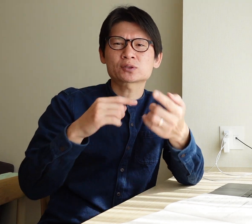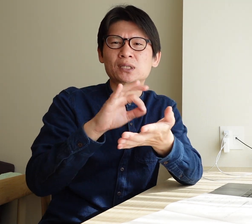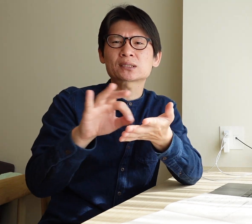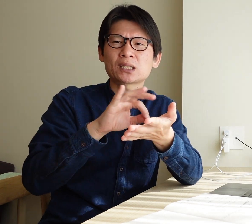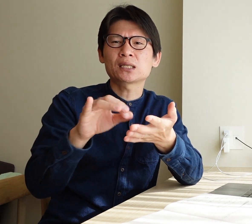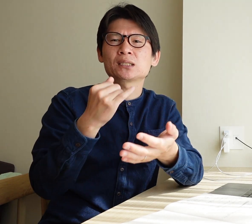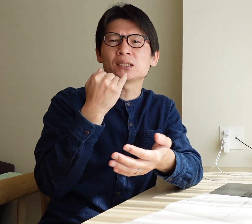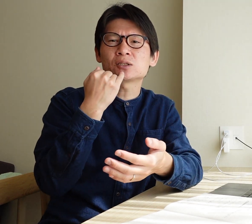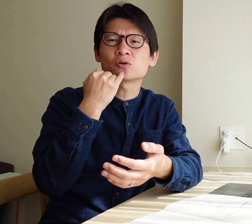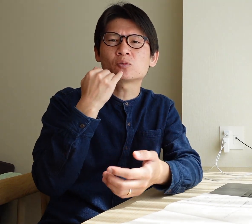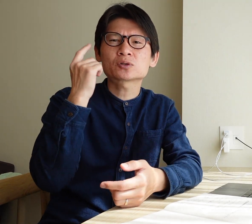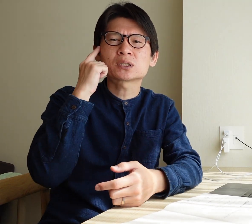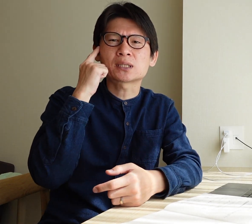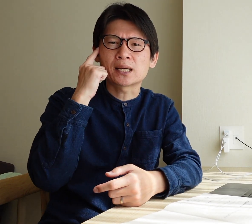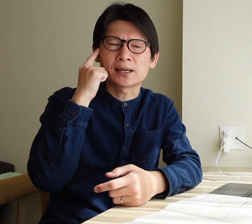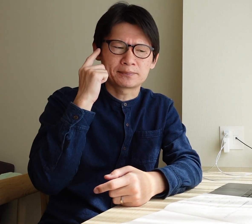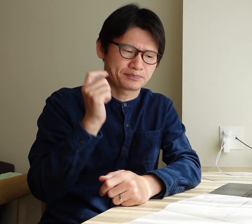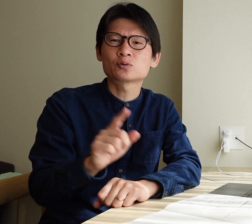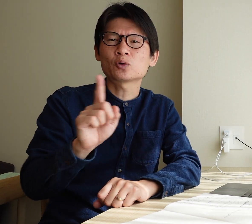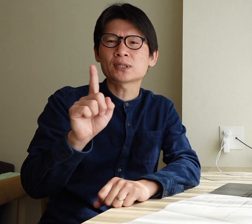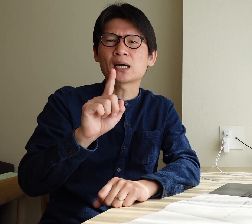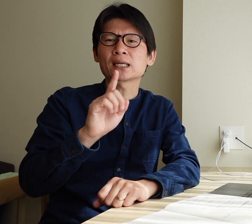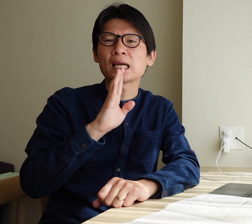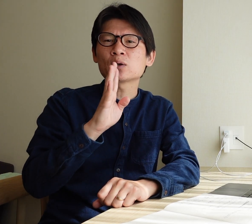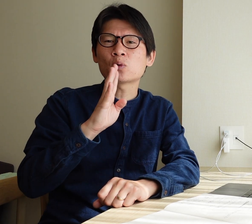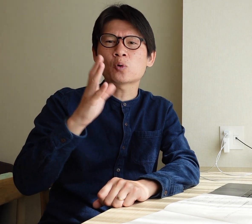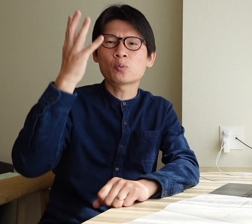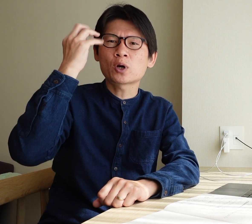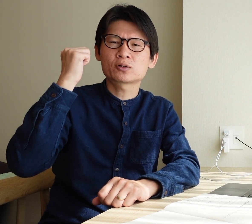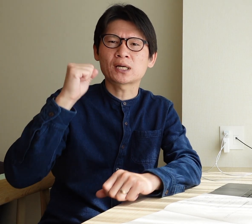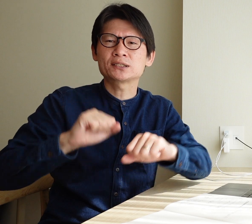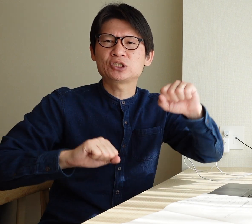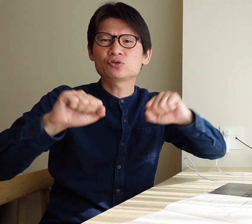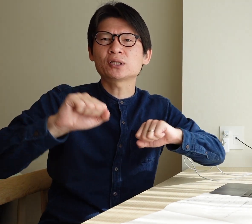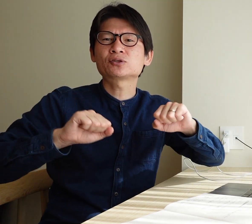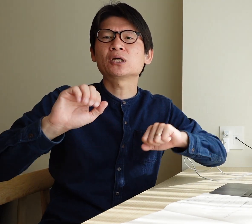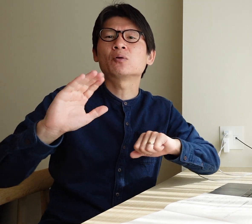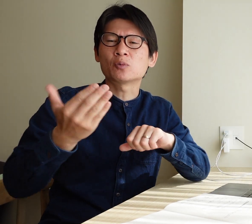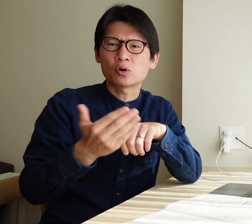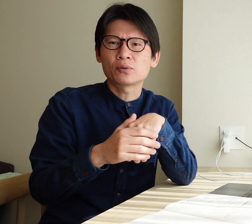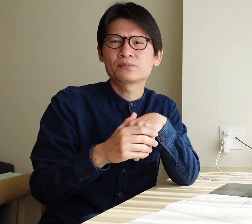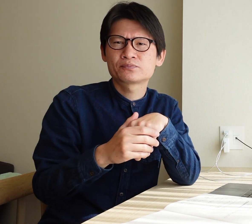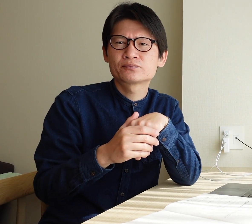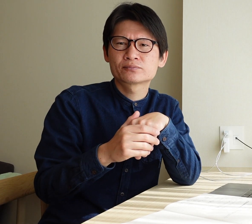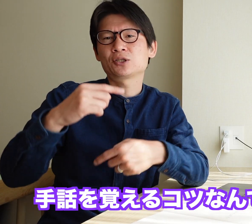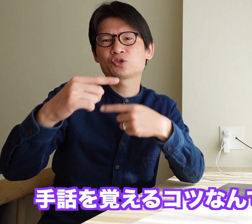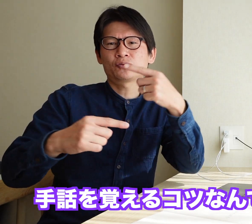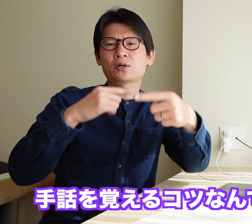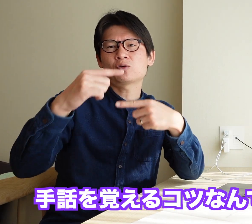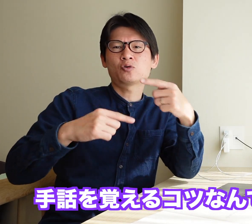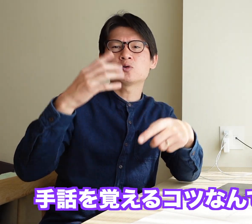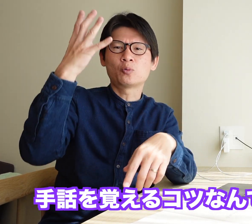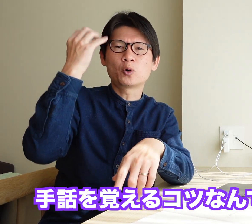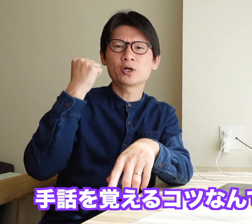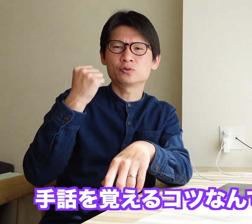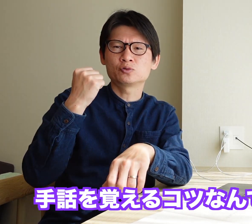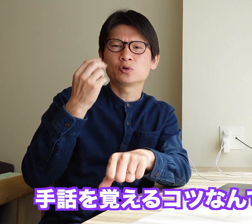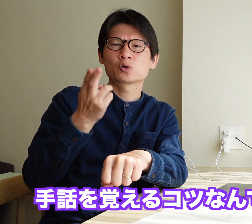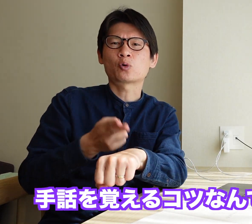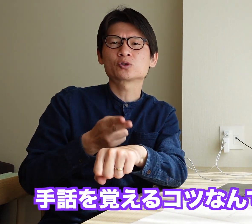っていいと思ってて、どんな言語を覚えるか自由ですけども、手話を覚えるコツ